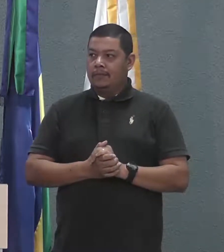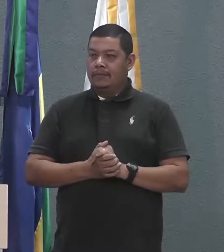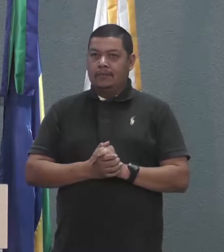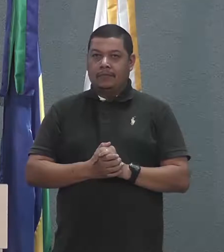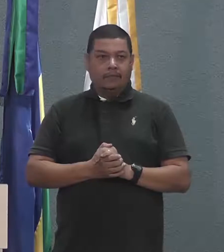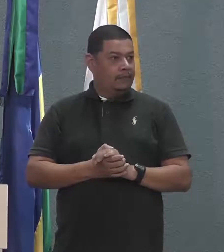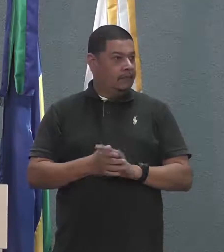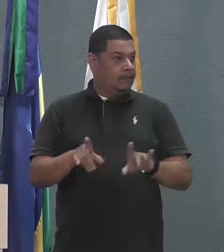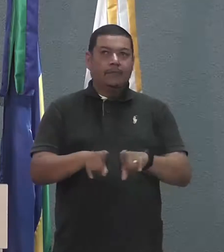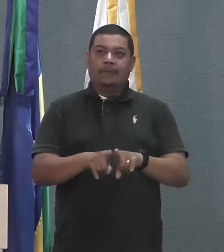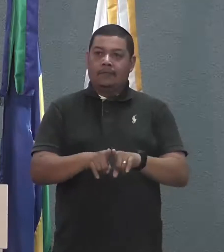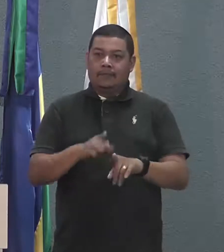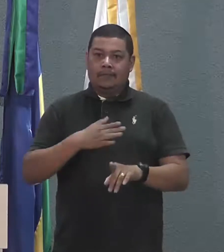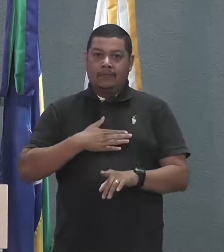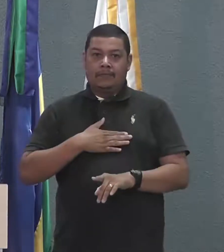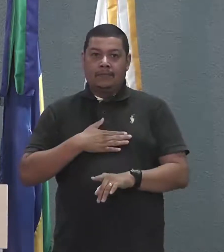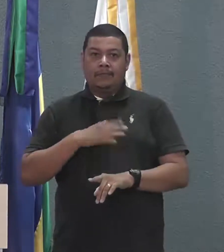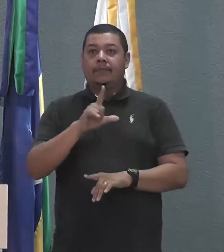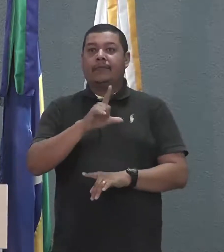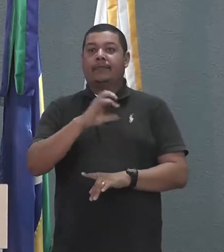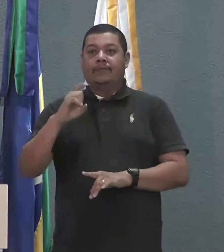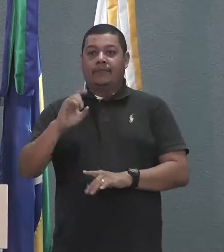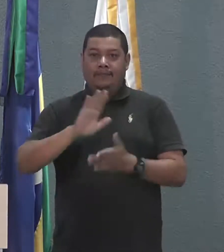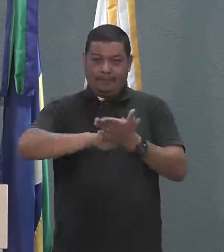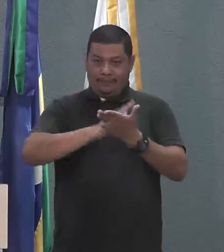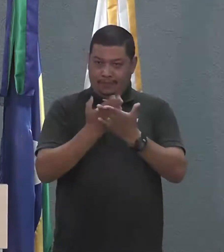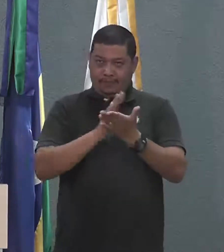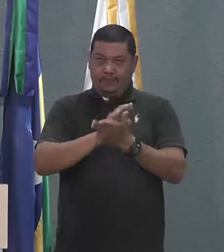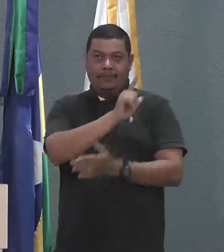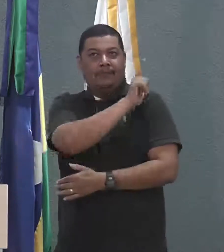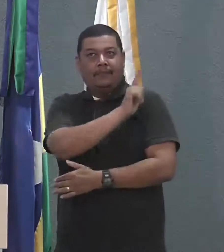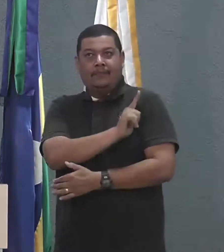Também aqui ao meu lado, o meu amigo Luiz, intérprete.